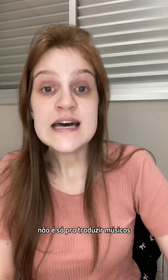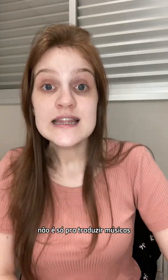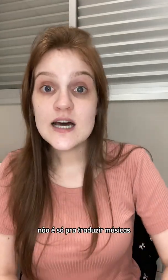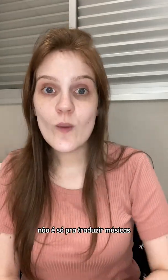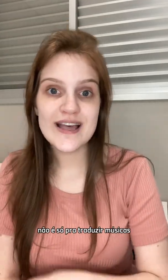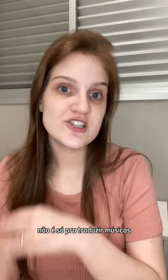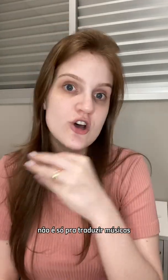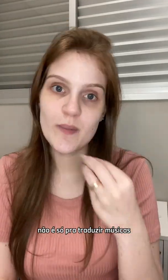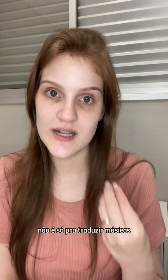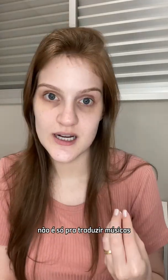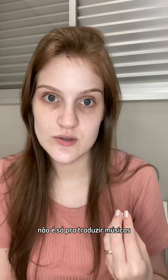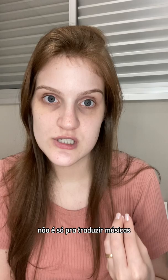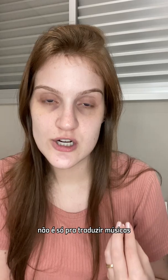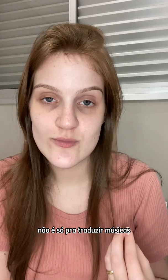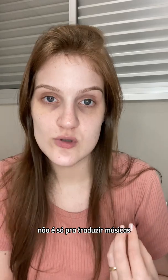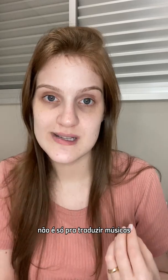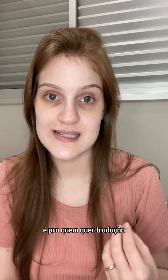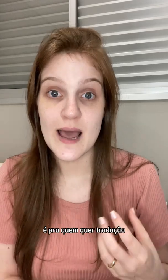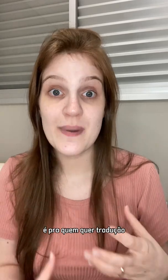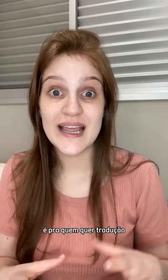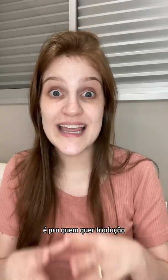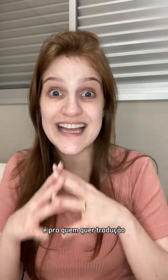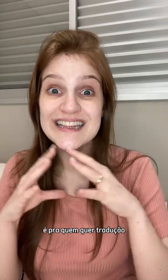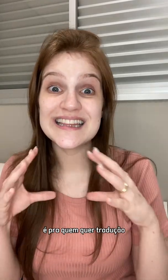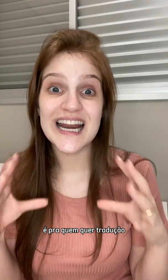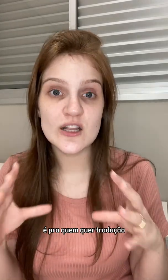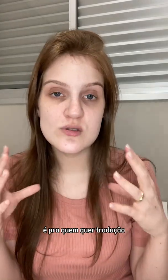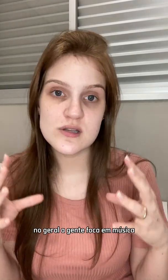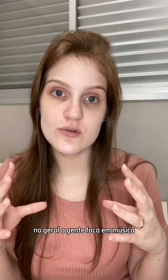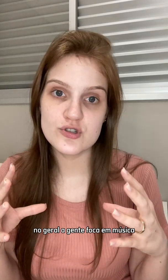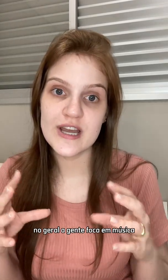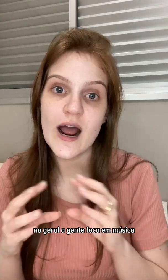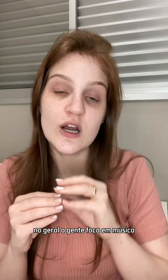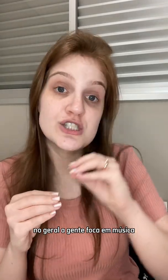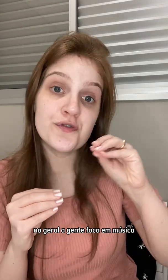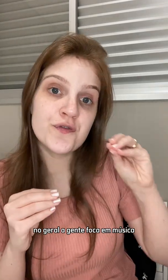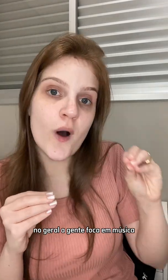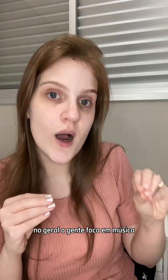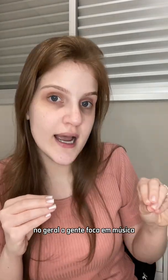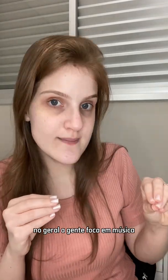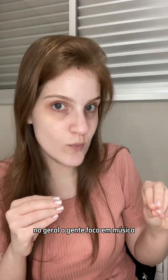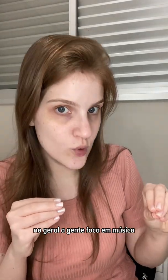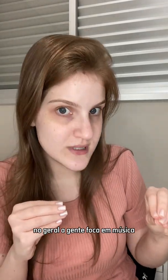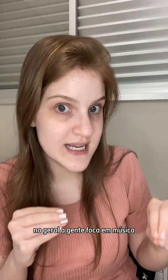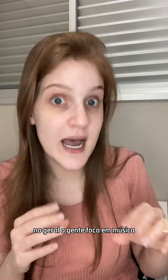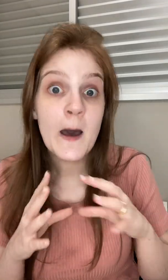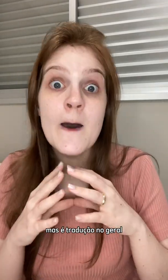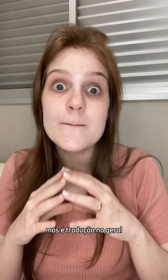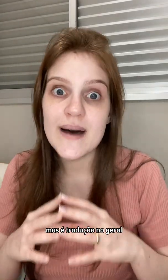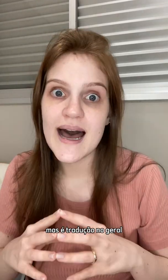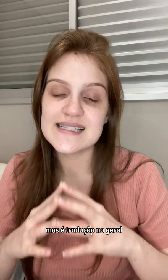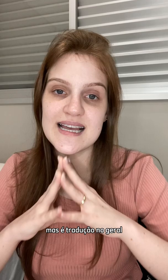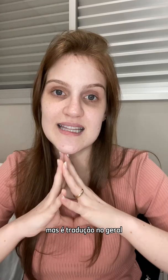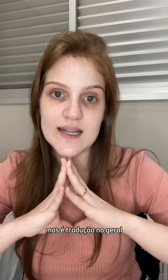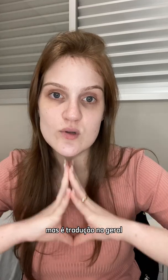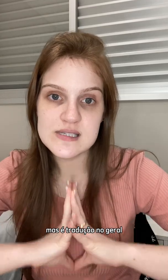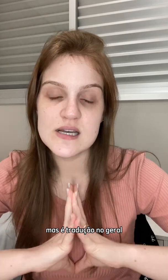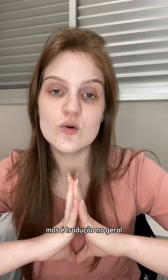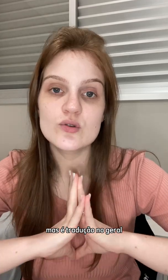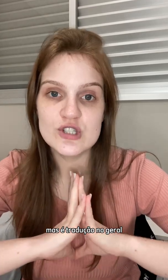Não é só para traduzir músicas, é para quem quer tradução no geral. A gente foca em música, mas é tradução no